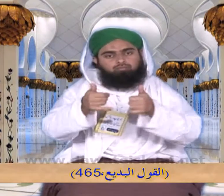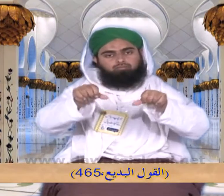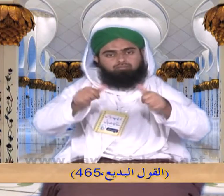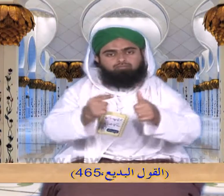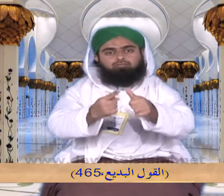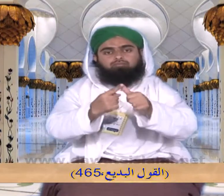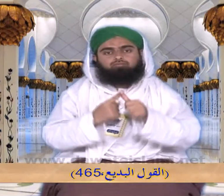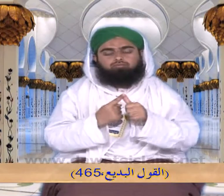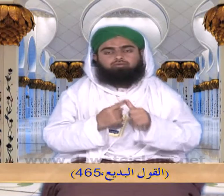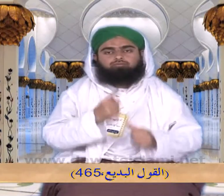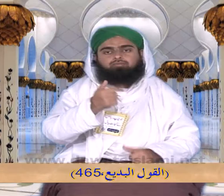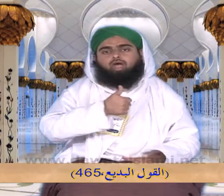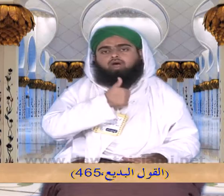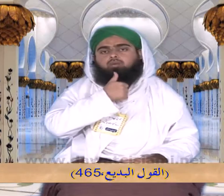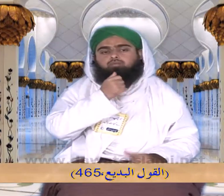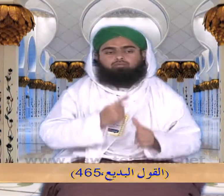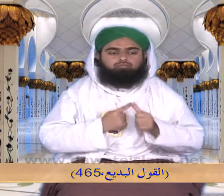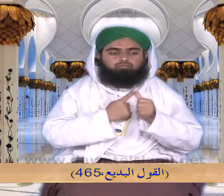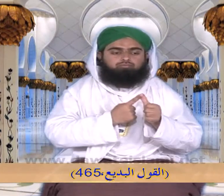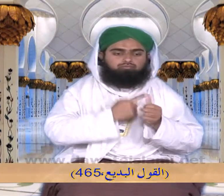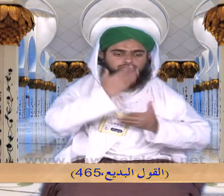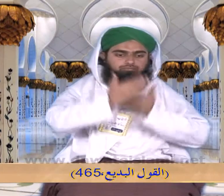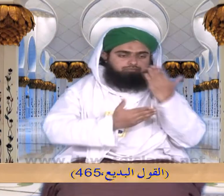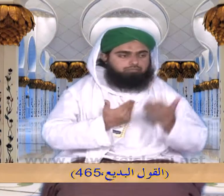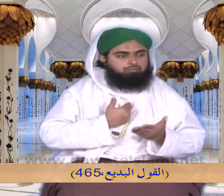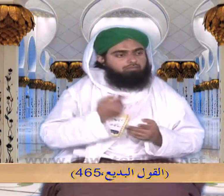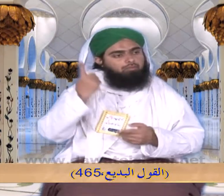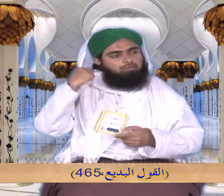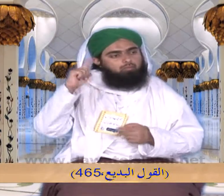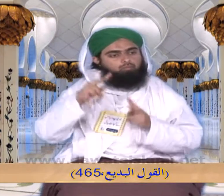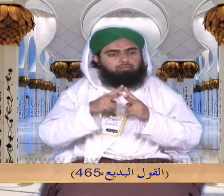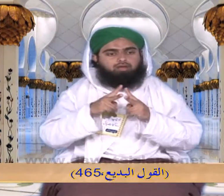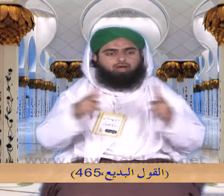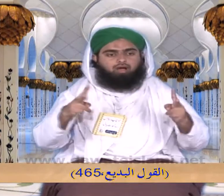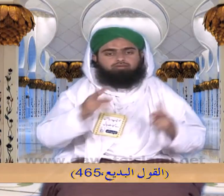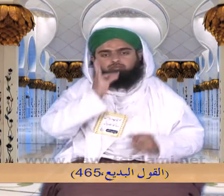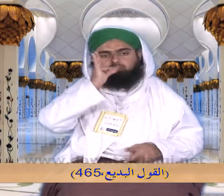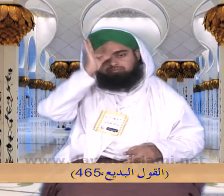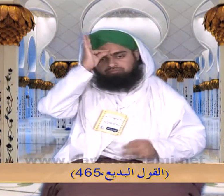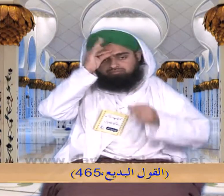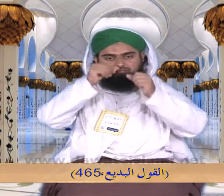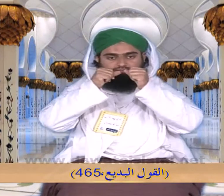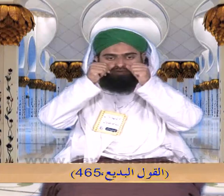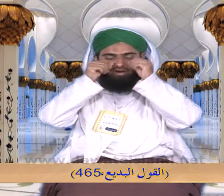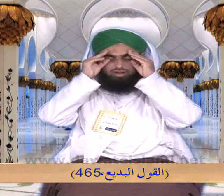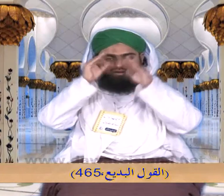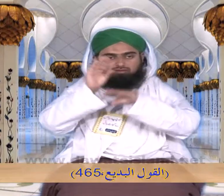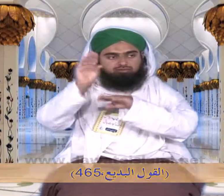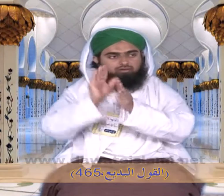کہ میں جب بھی حدیث شریف لکھتا تھا سرکار کا اسم پاک لکھتا تھا تو صلی اللہ علیہ